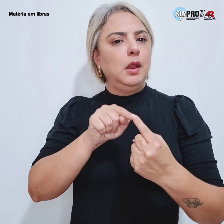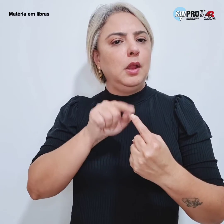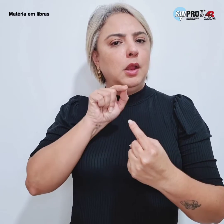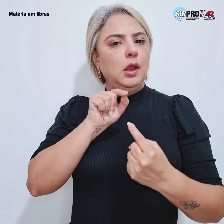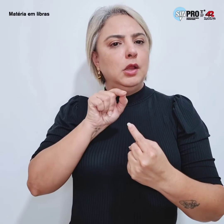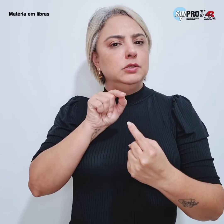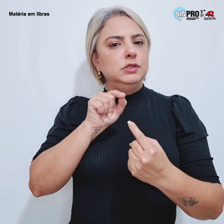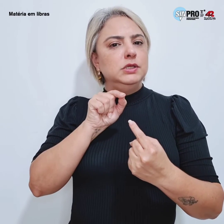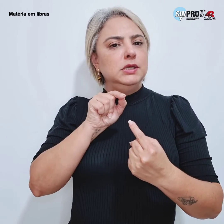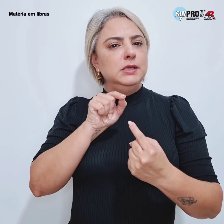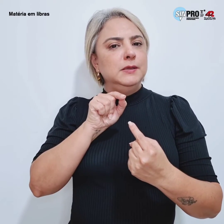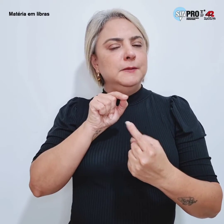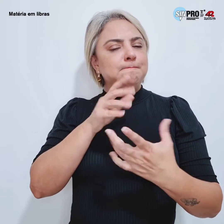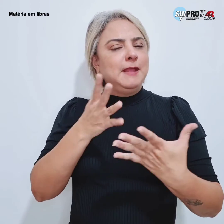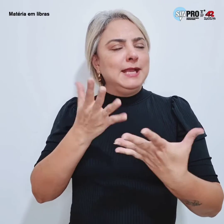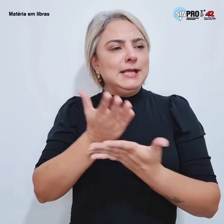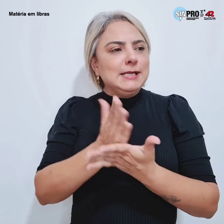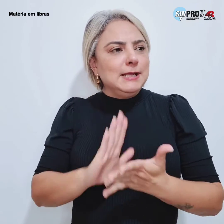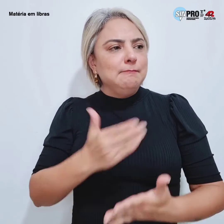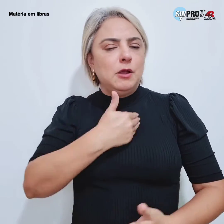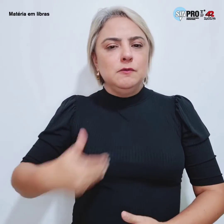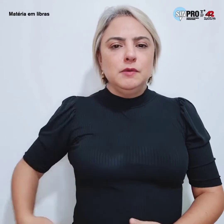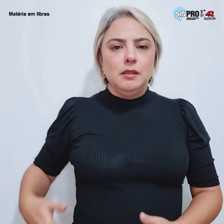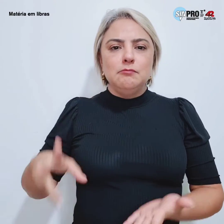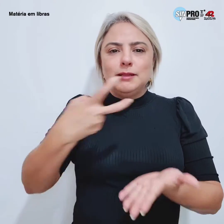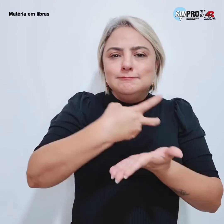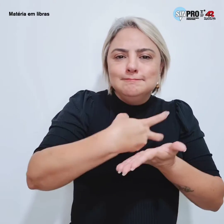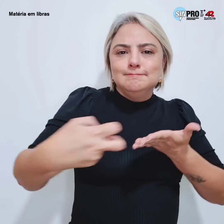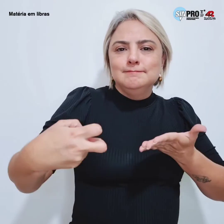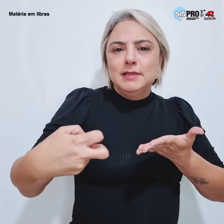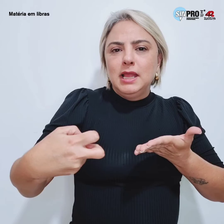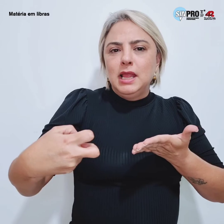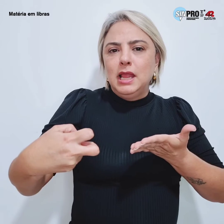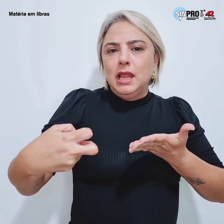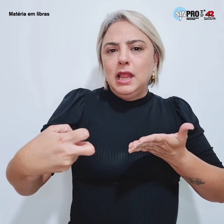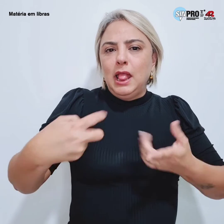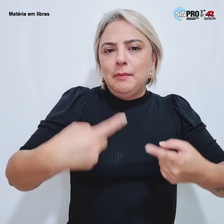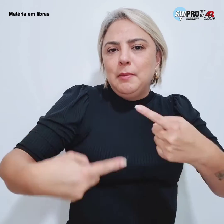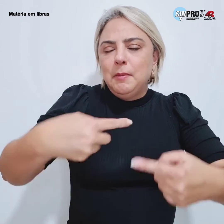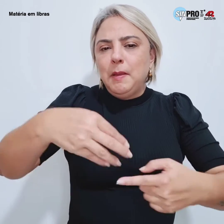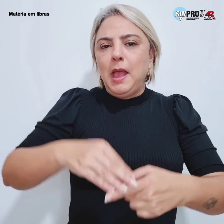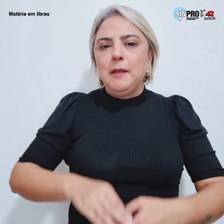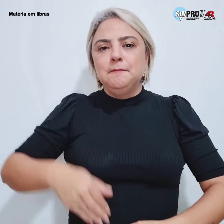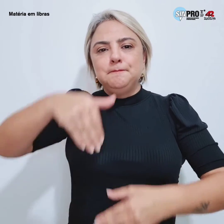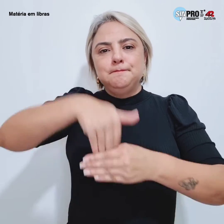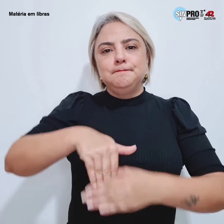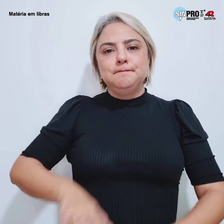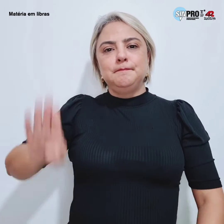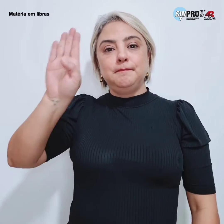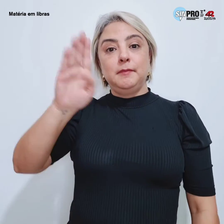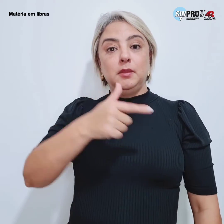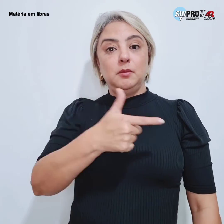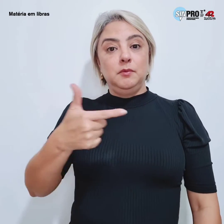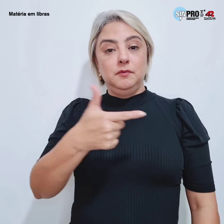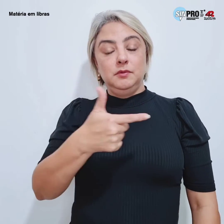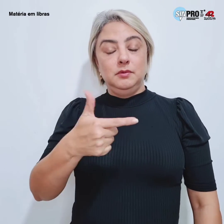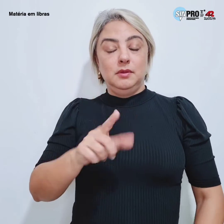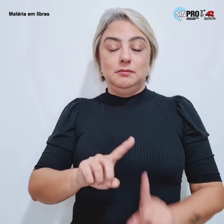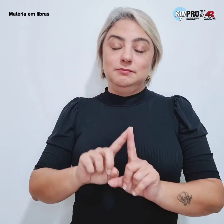governo Bolsonaro para retirá-lo da corrida eleitoral de 2022. No entanto,